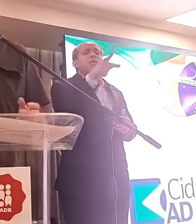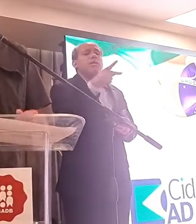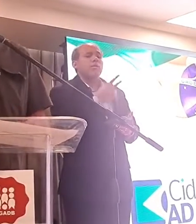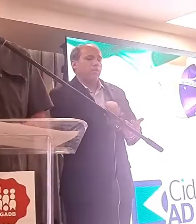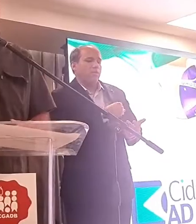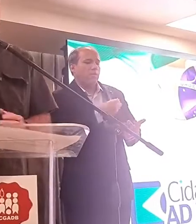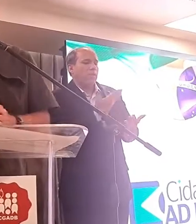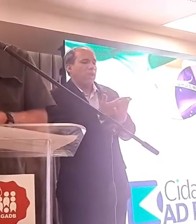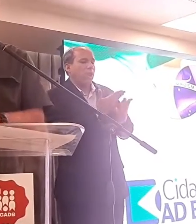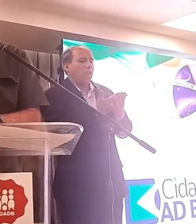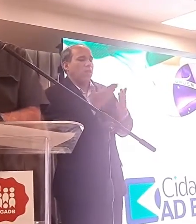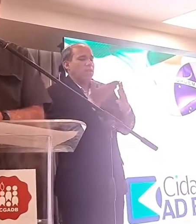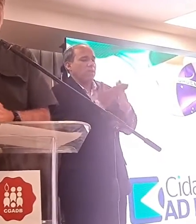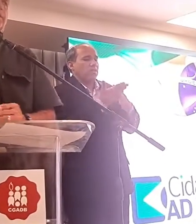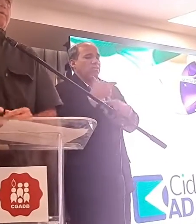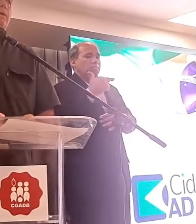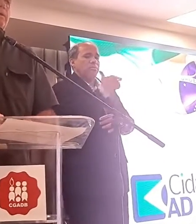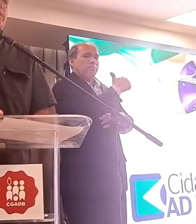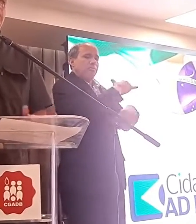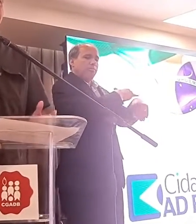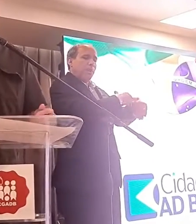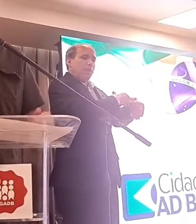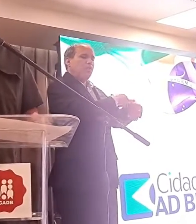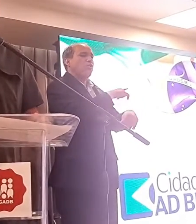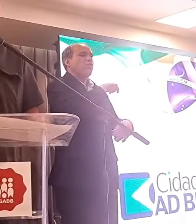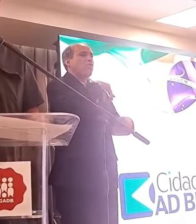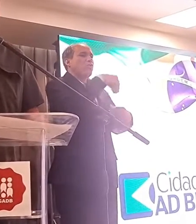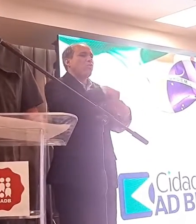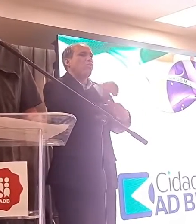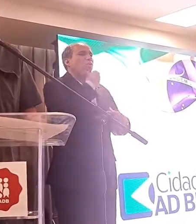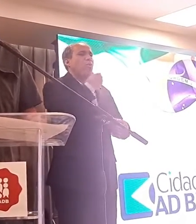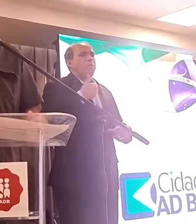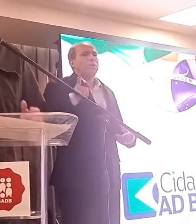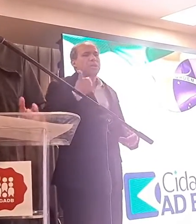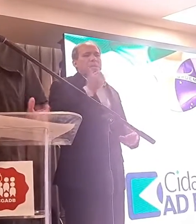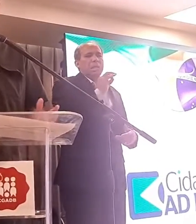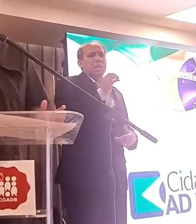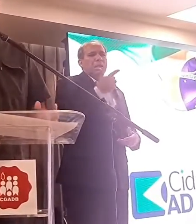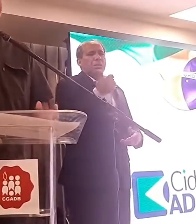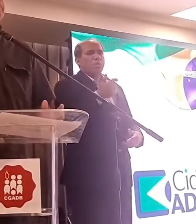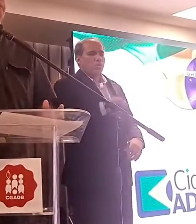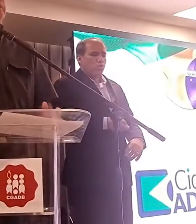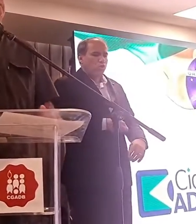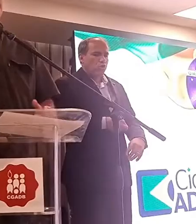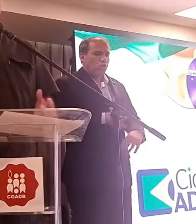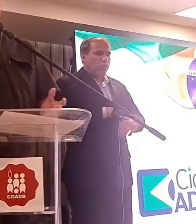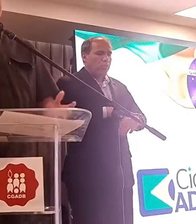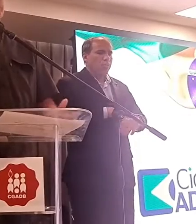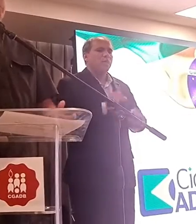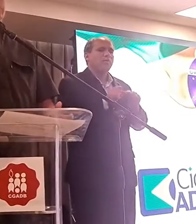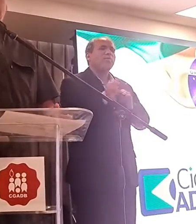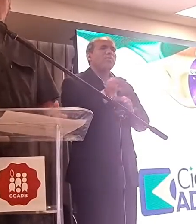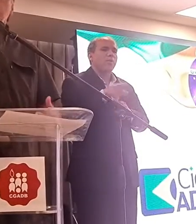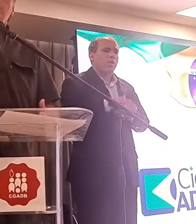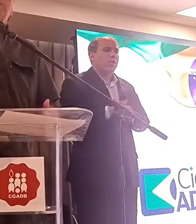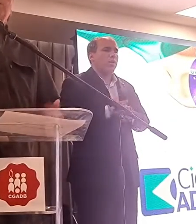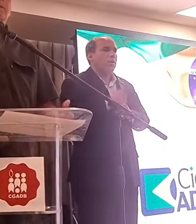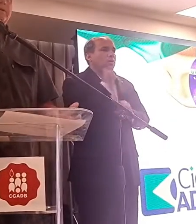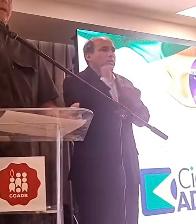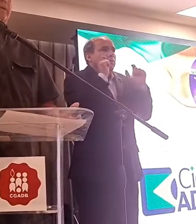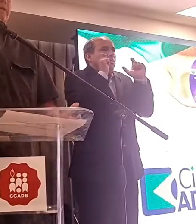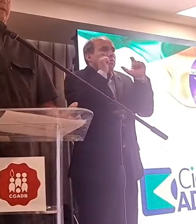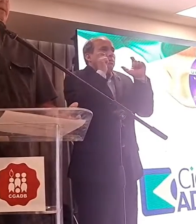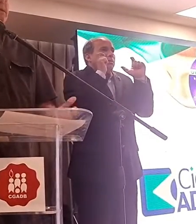no intervalo, vai no banheiro e vai ter um moleque de 10, 12 anos fazendo pipi. O que você acha disso? Ela